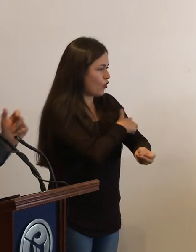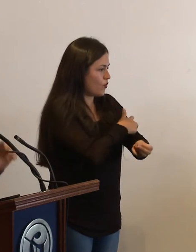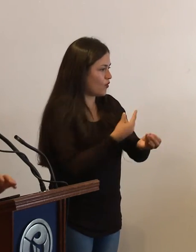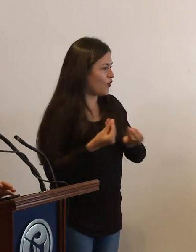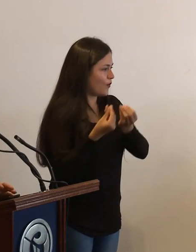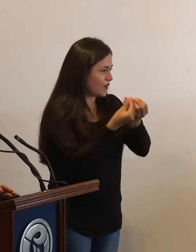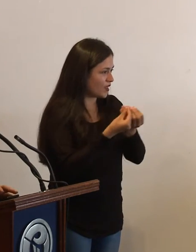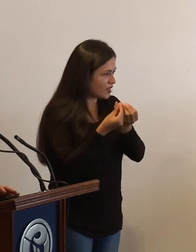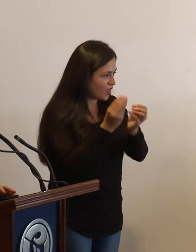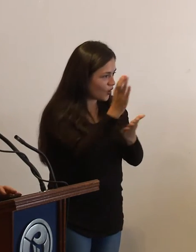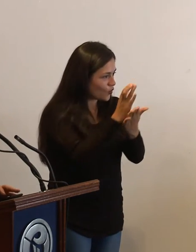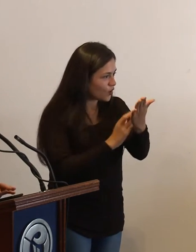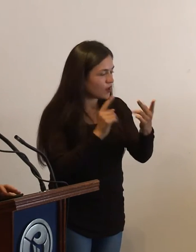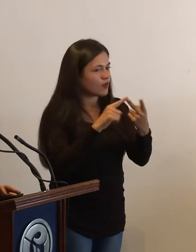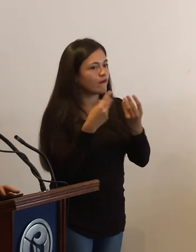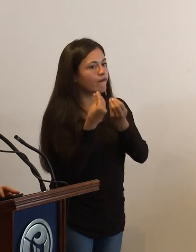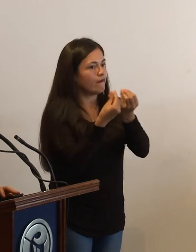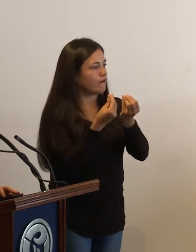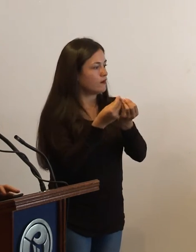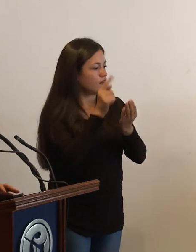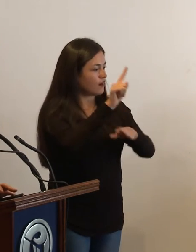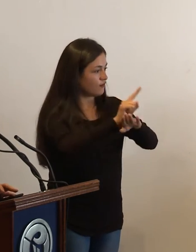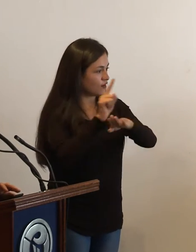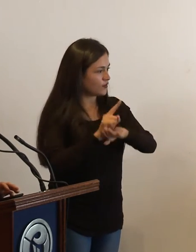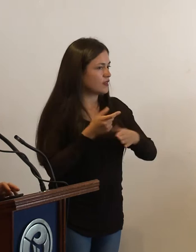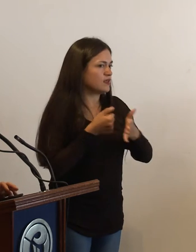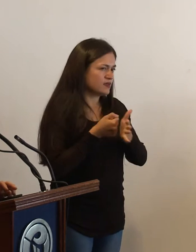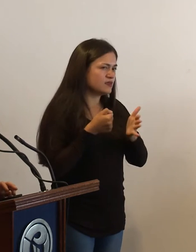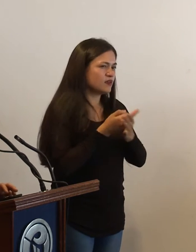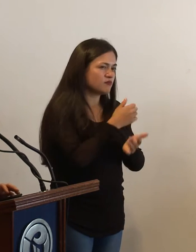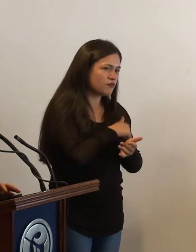y bueno, al comité de currículo de la facultad, para que nos